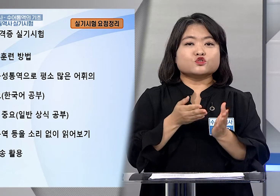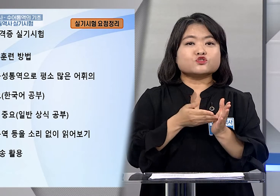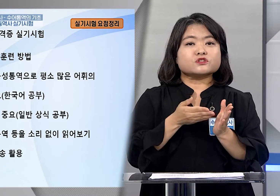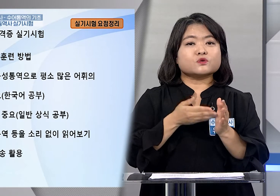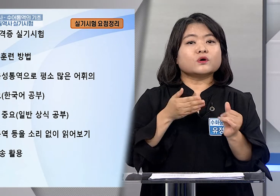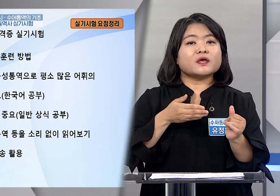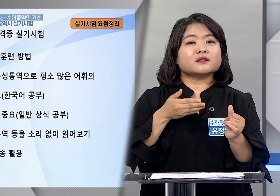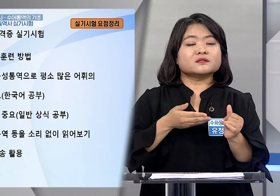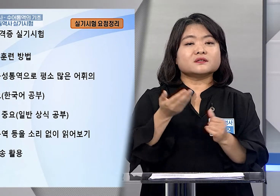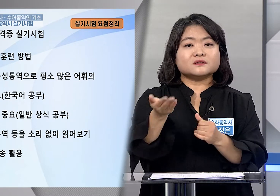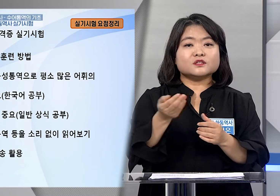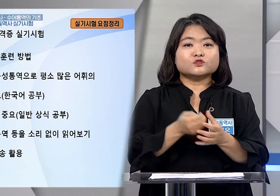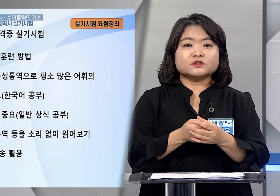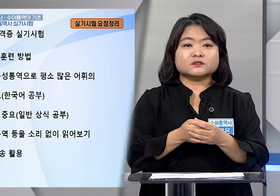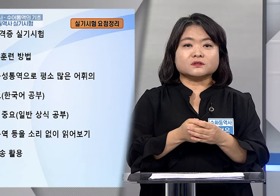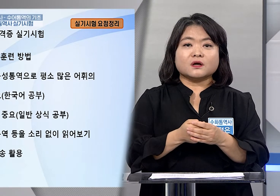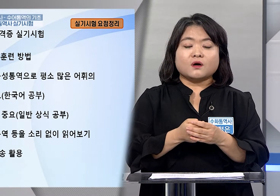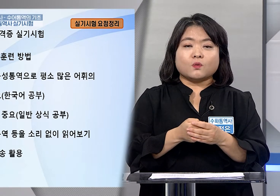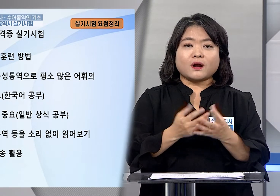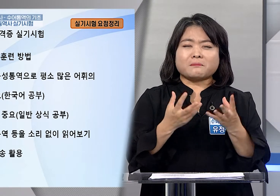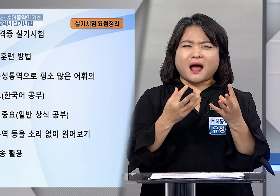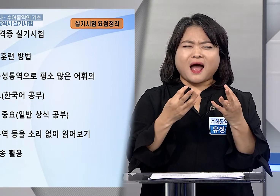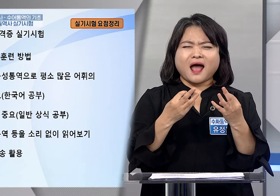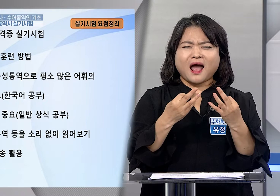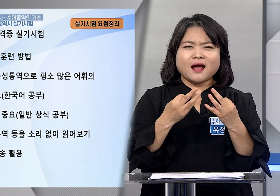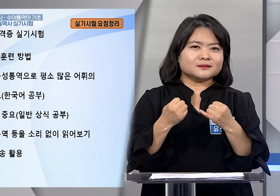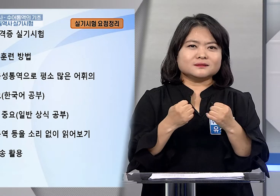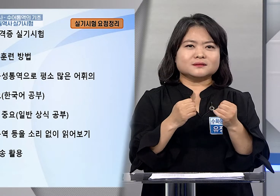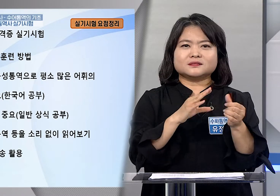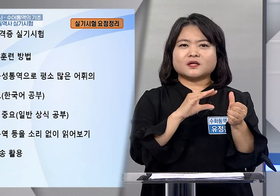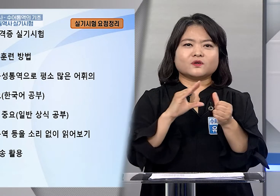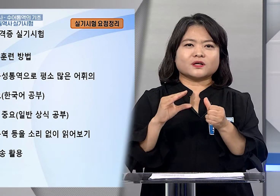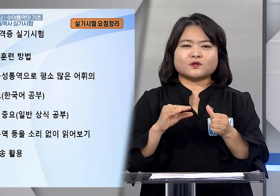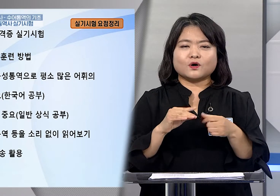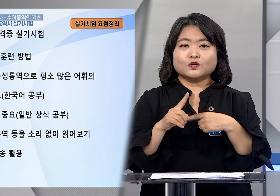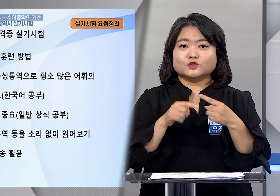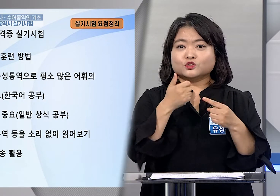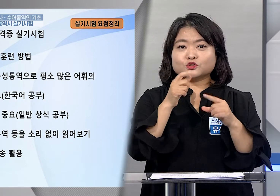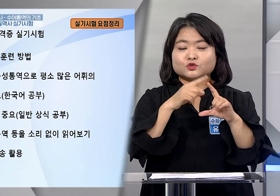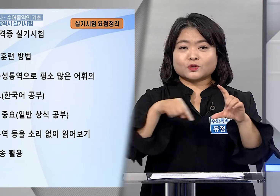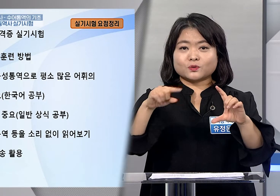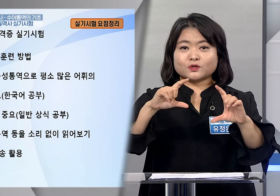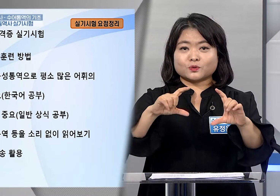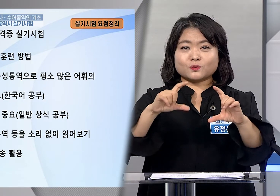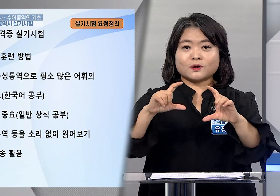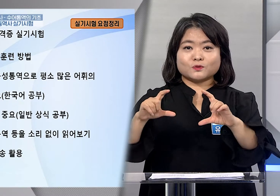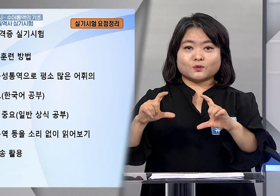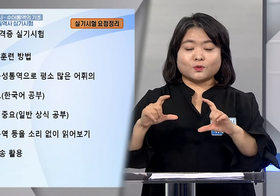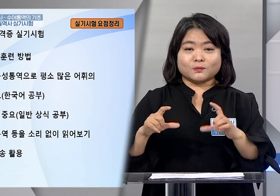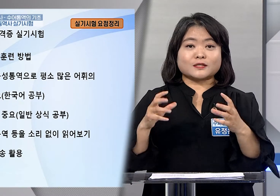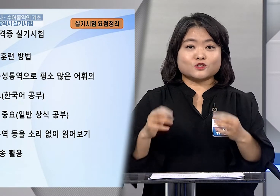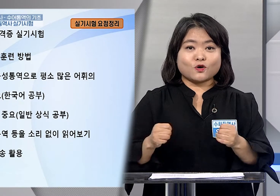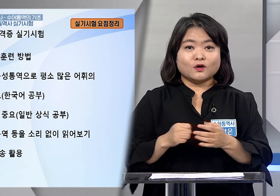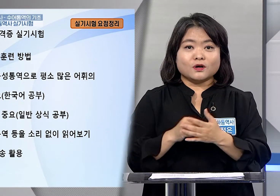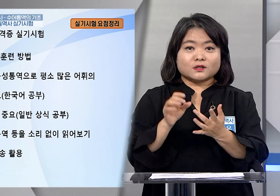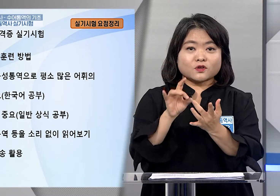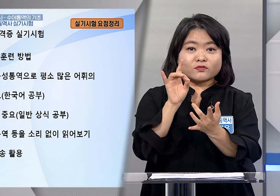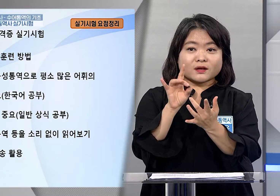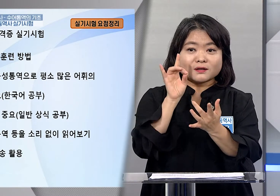뉴스를 권해드리는 이유는 워낙 많은 채널에서 뉴스 수화 통역이 동그라미로 너무 많죠. 선택을